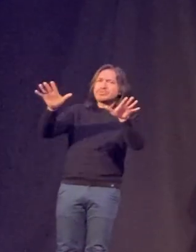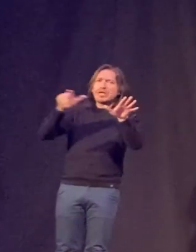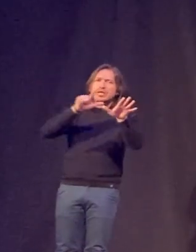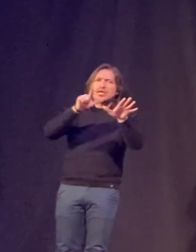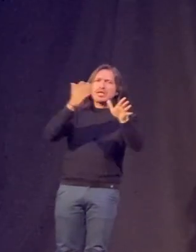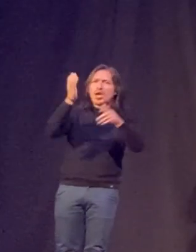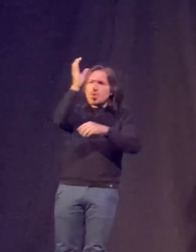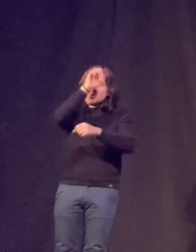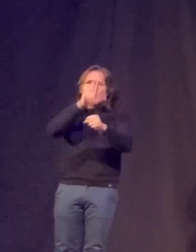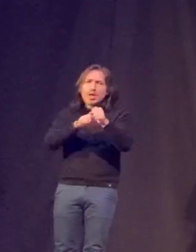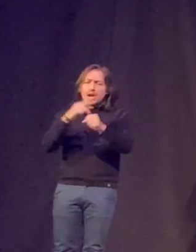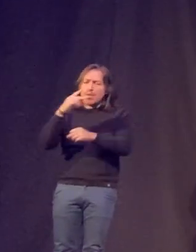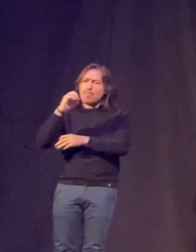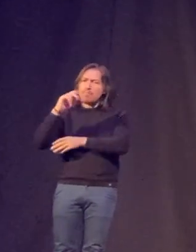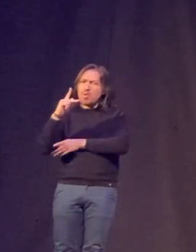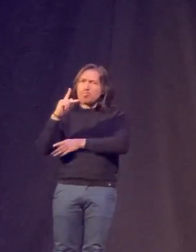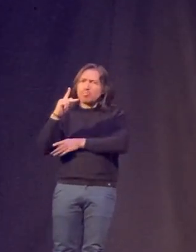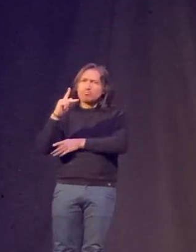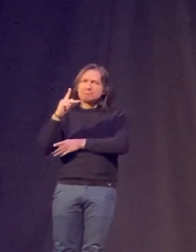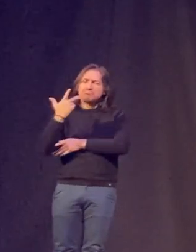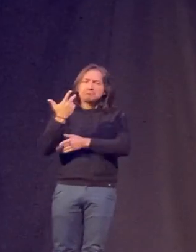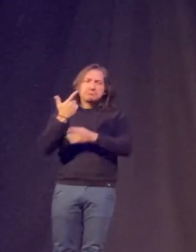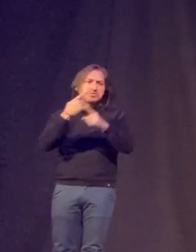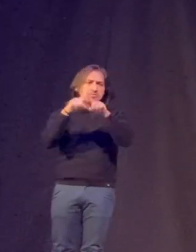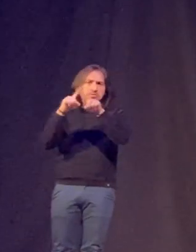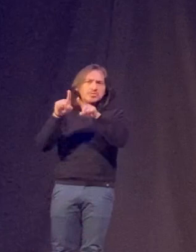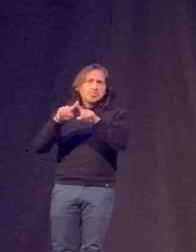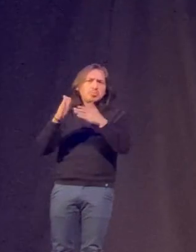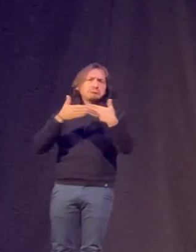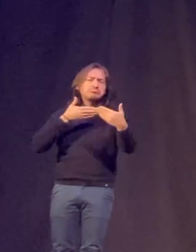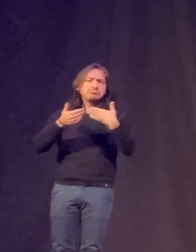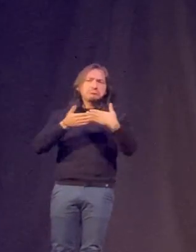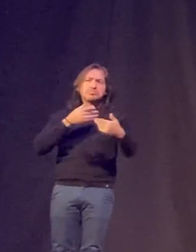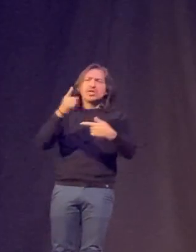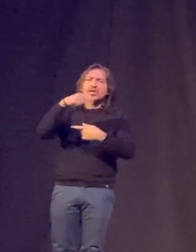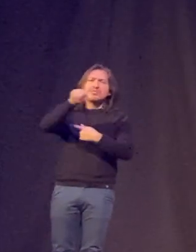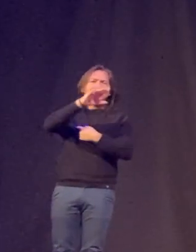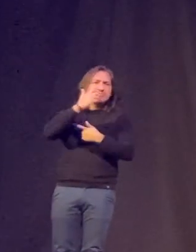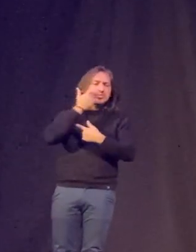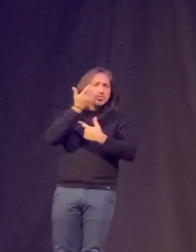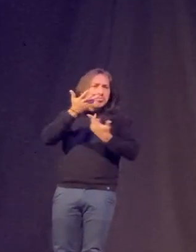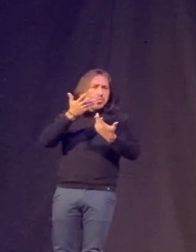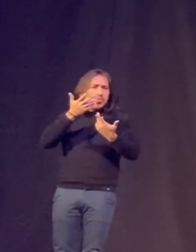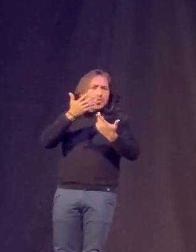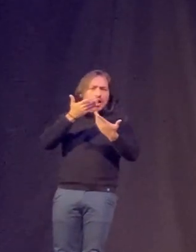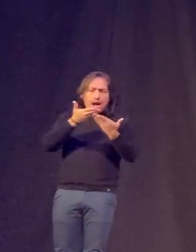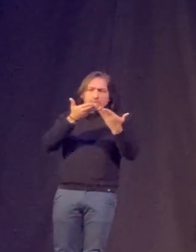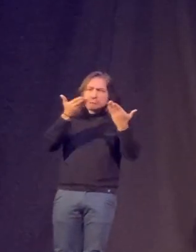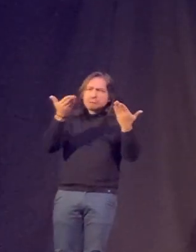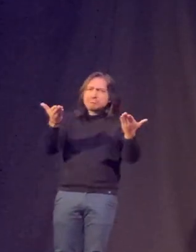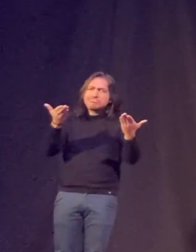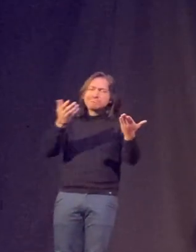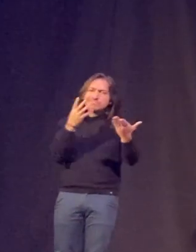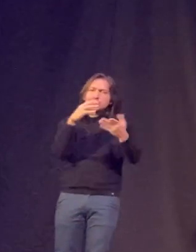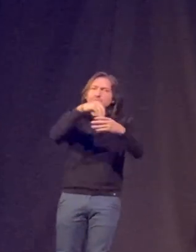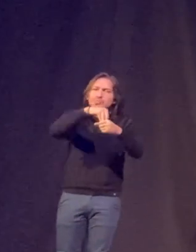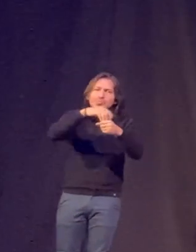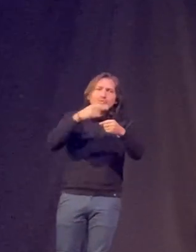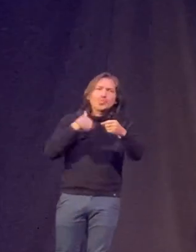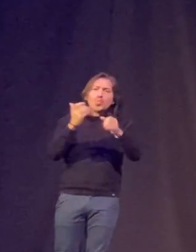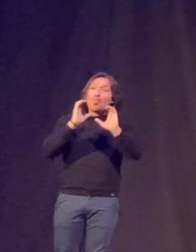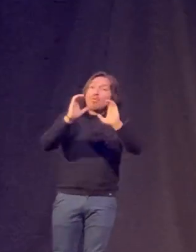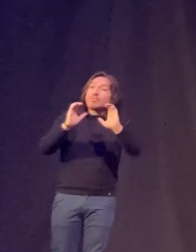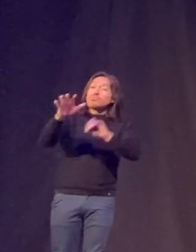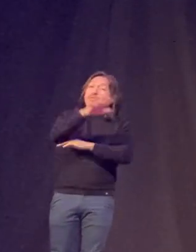pop, la vida en internet y los personajes más excepcionales conviven con las causas que definen nuestros días, desde la inclusión y el ambientalismo hasta